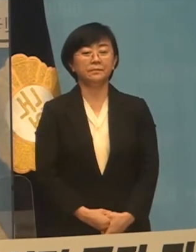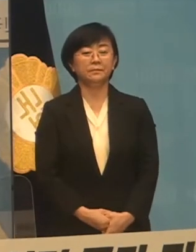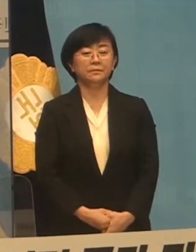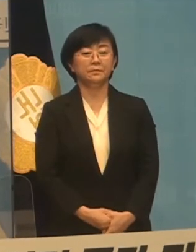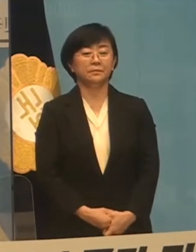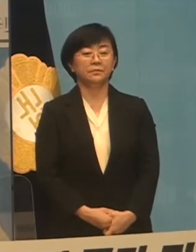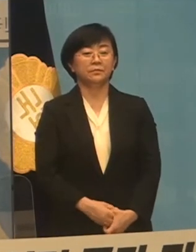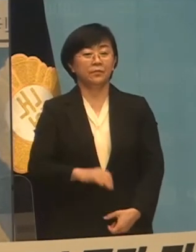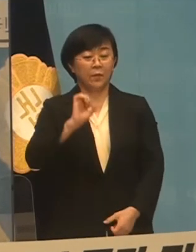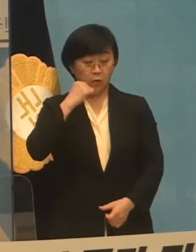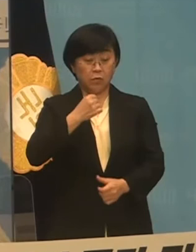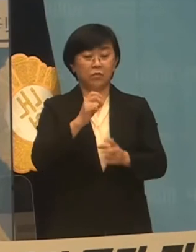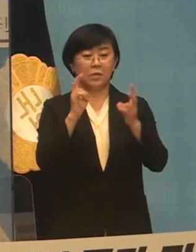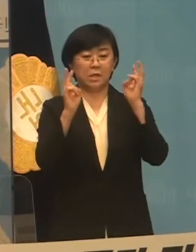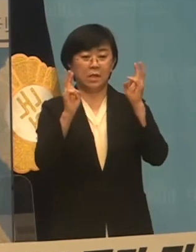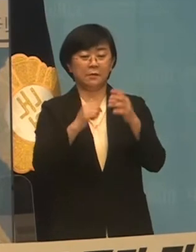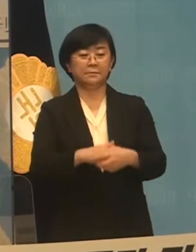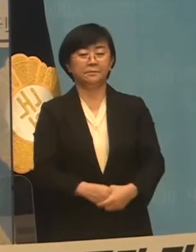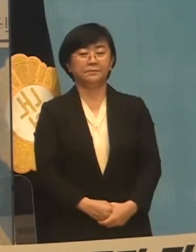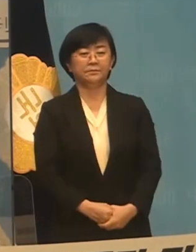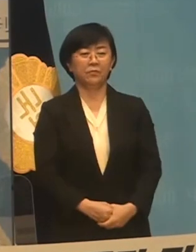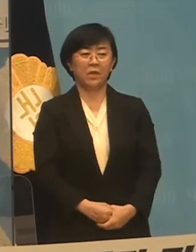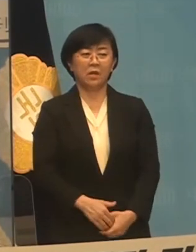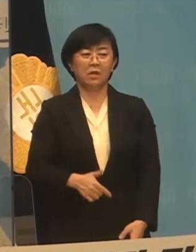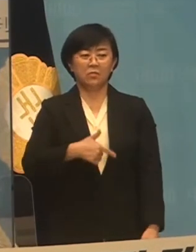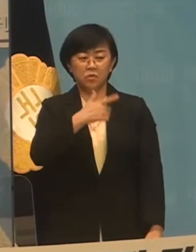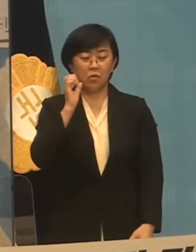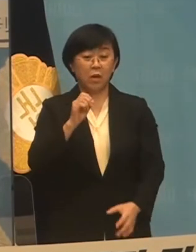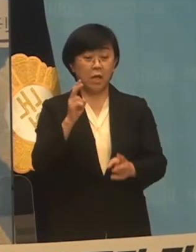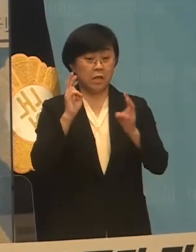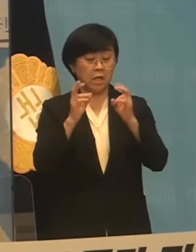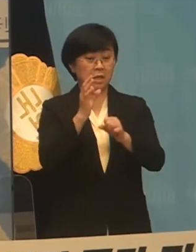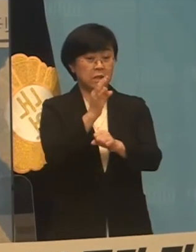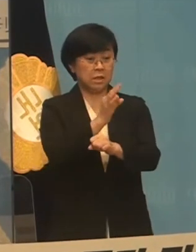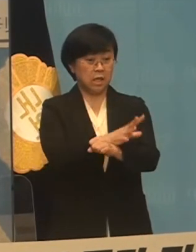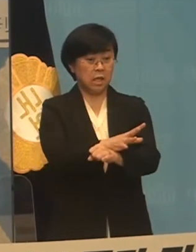MBK는 어려운 회사, 부실한 회사를 사서